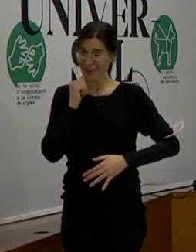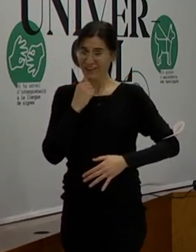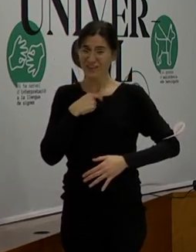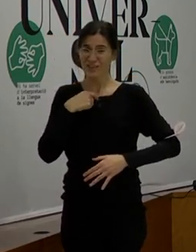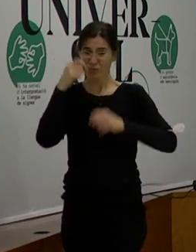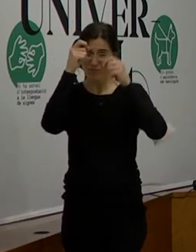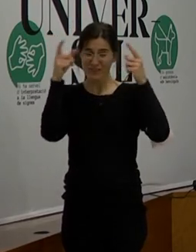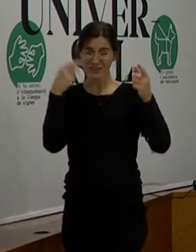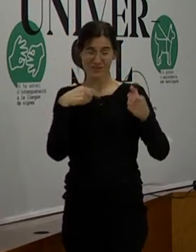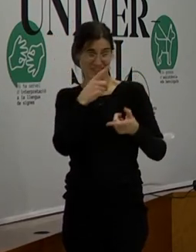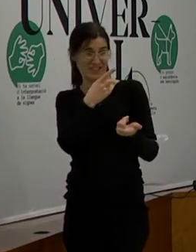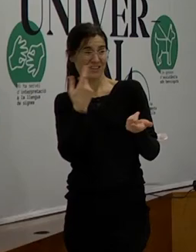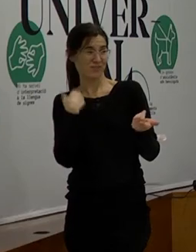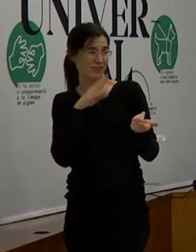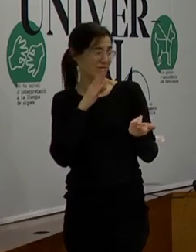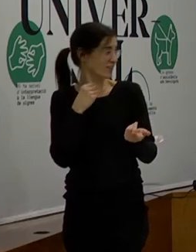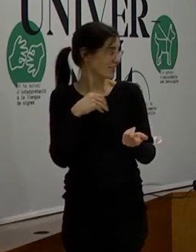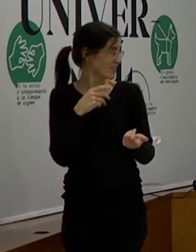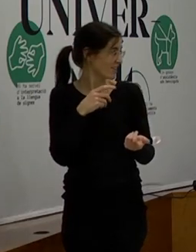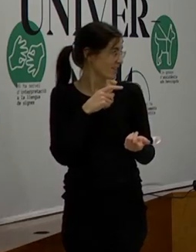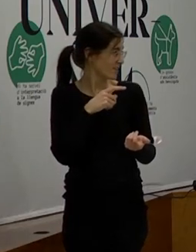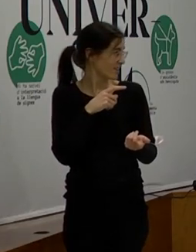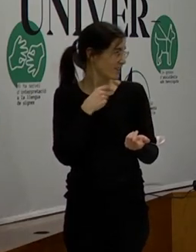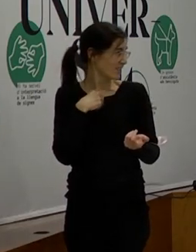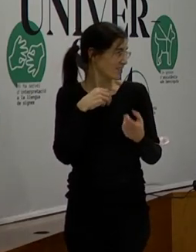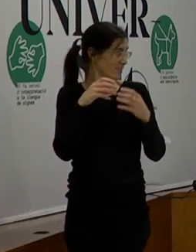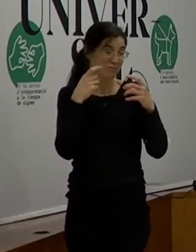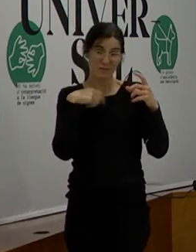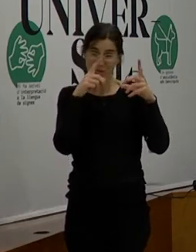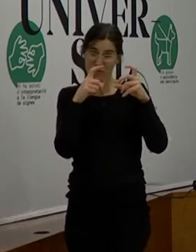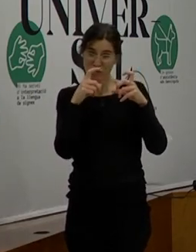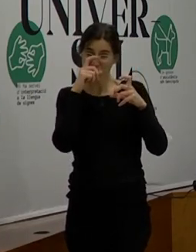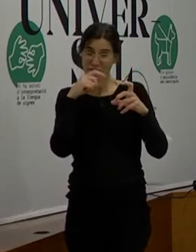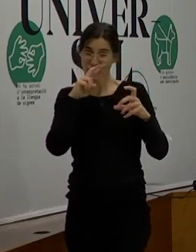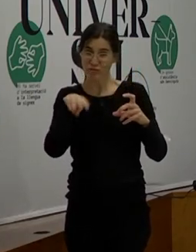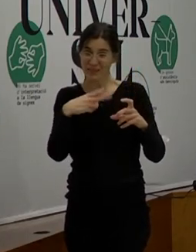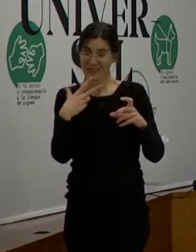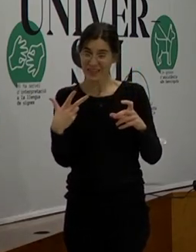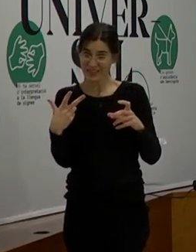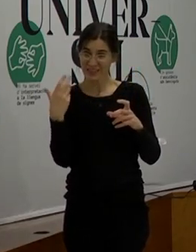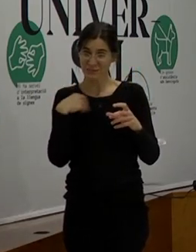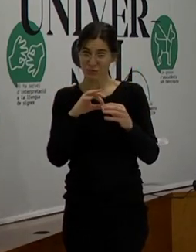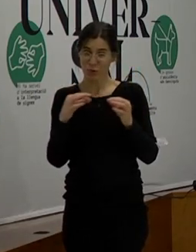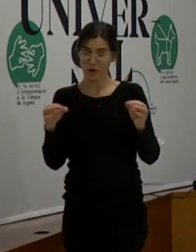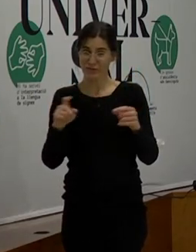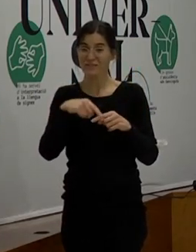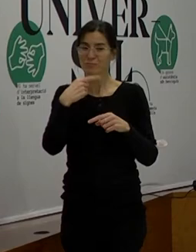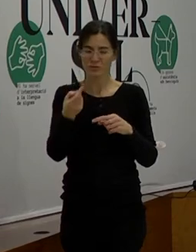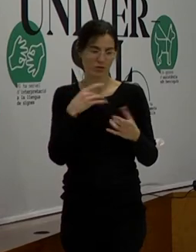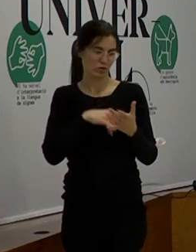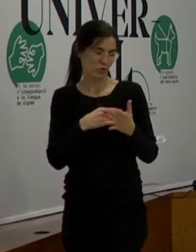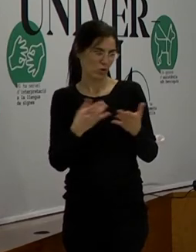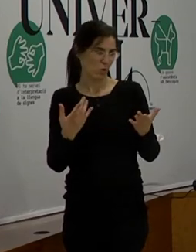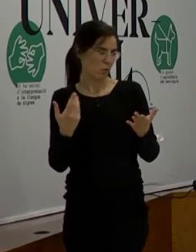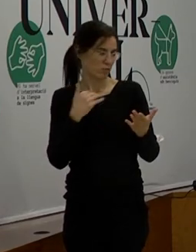no pienso. Entonces, el tío se va acolchar. O sea, esta foto es del año 2003, de que después del Jocs... Aleshores, ¿quina és la solució?